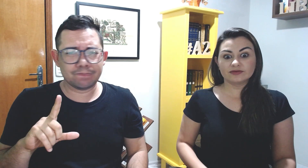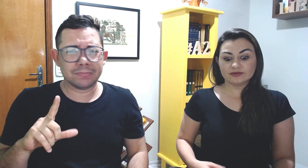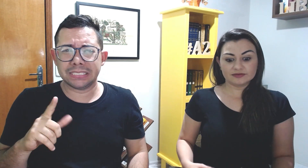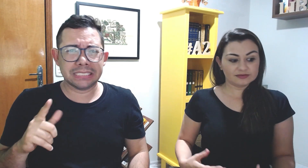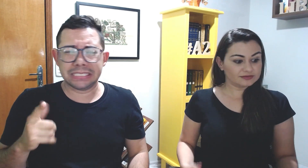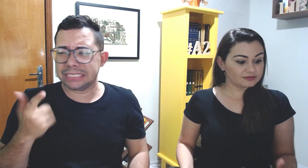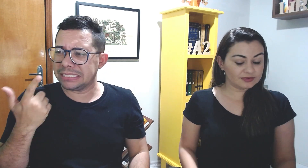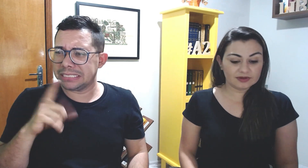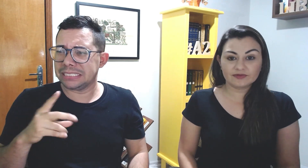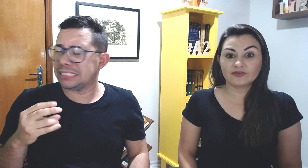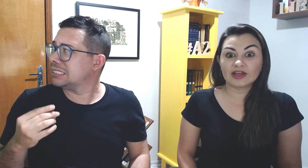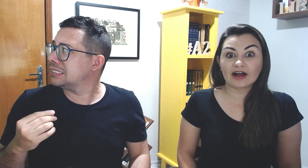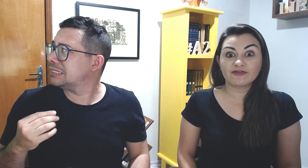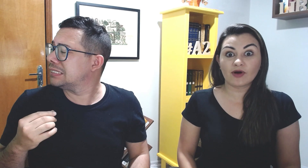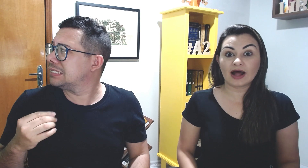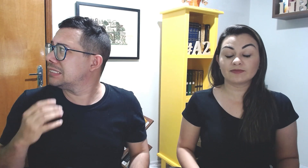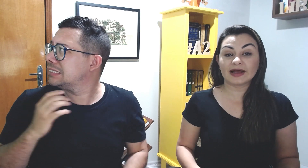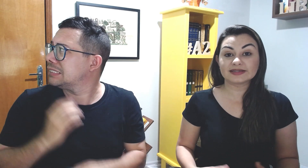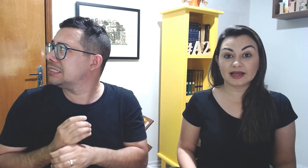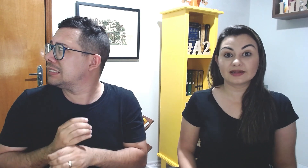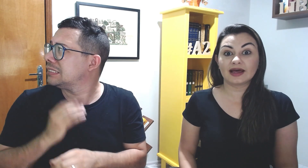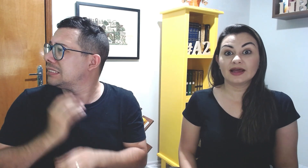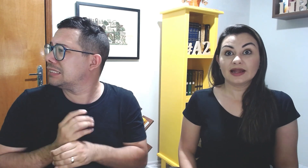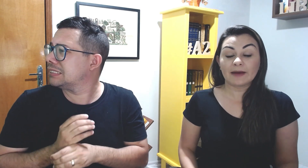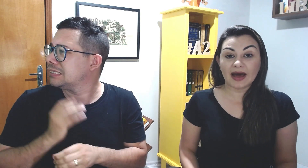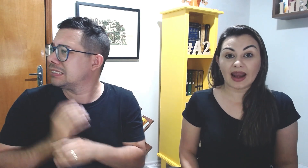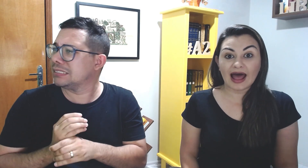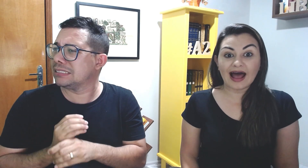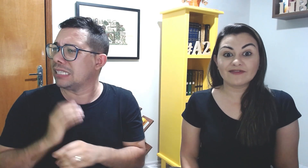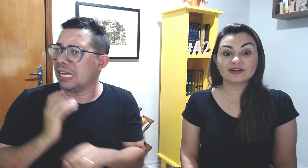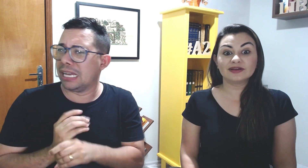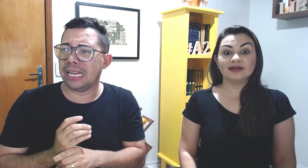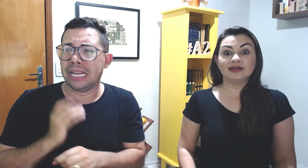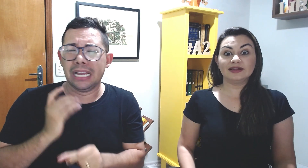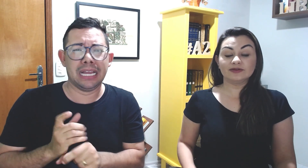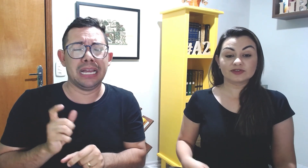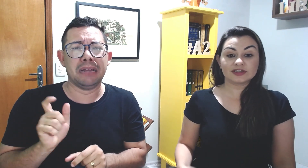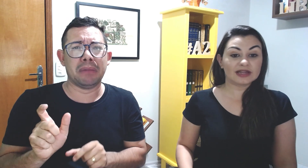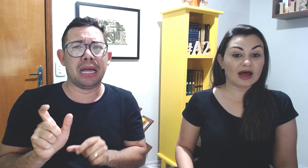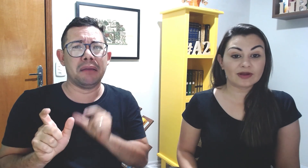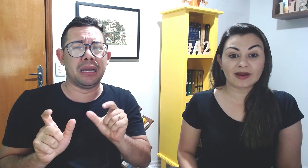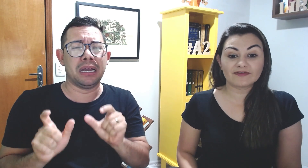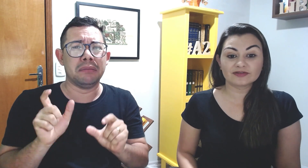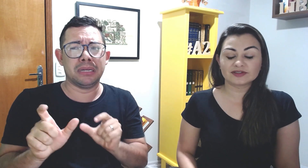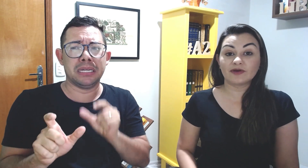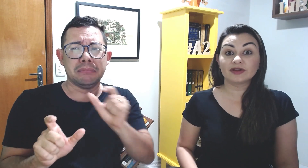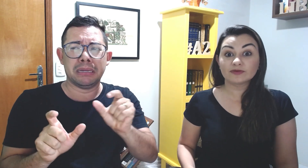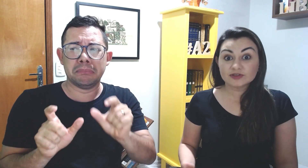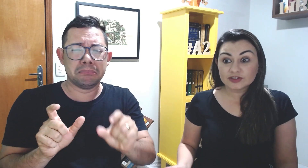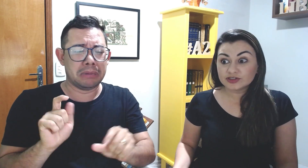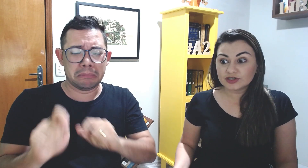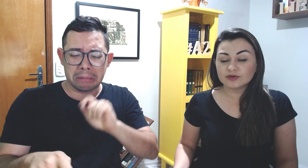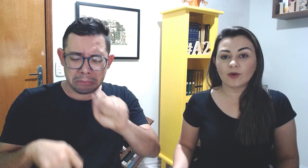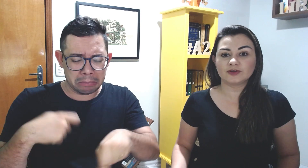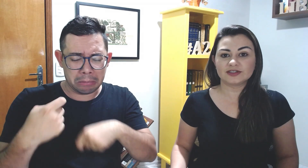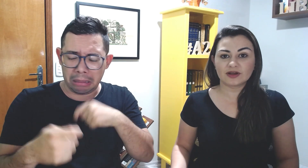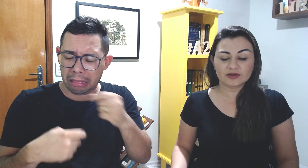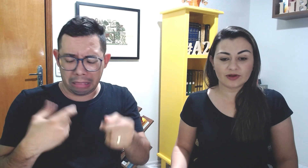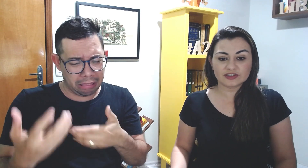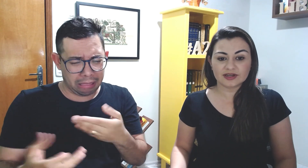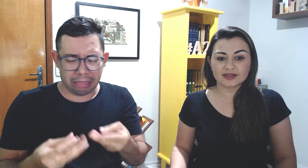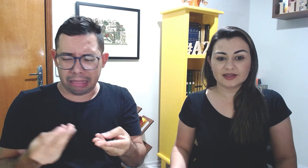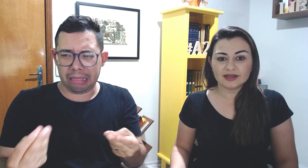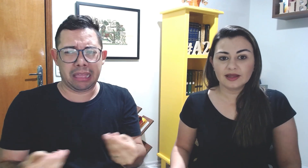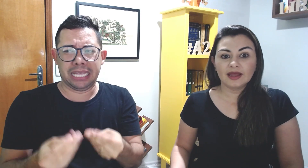e eu ficar focado mais na palavra e no sinal, na palavra no sinal, e não no sentido, como o Gisele